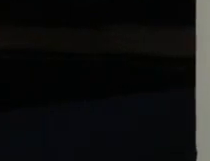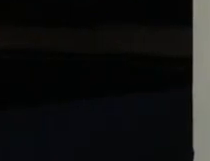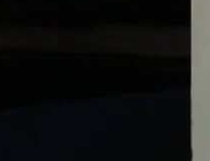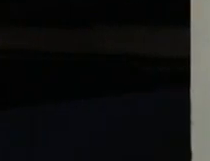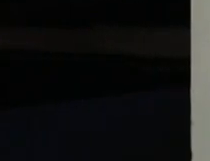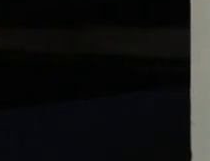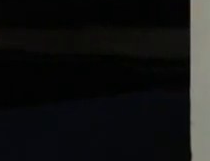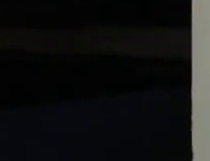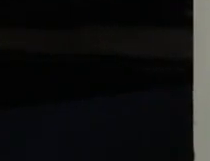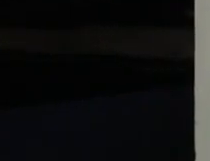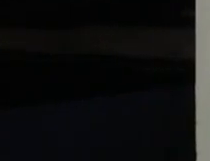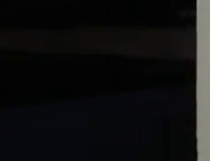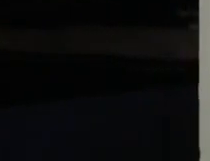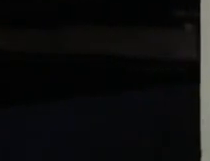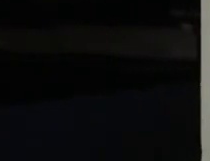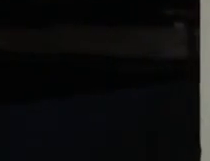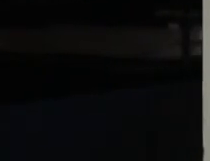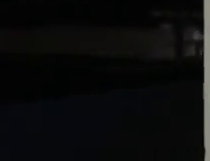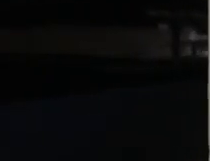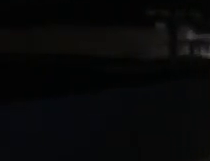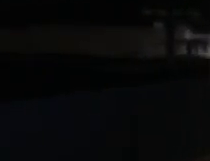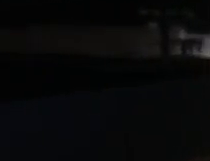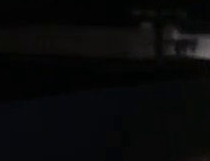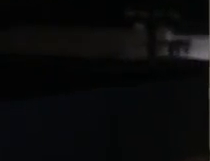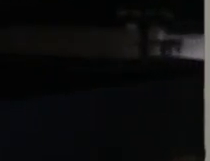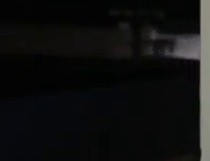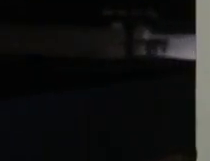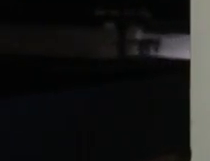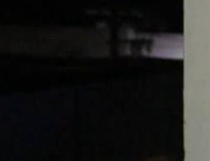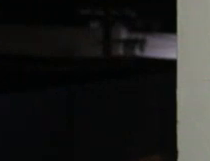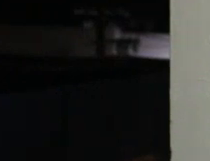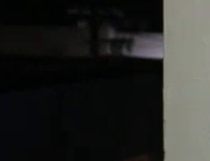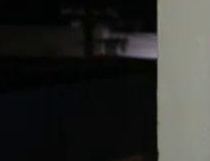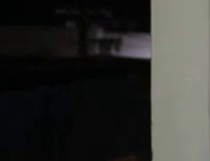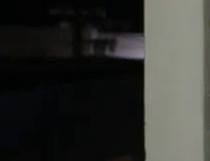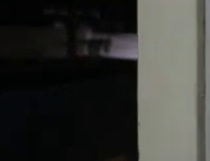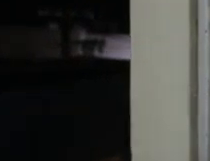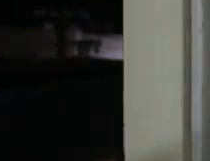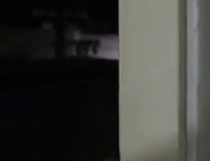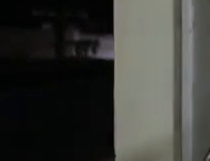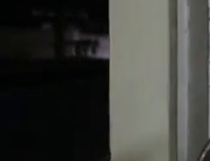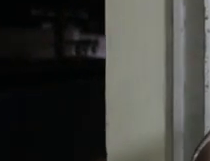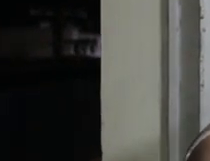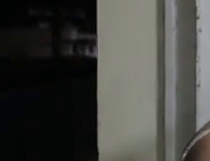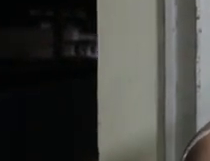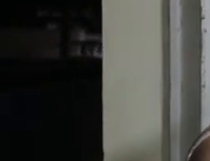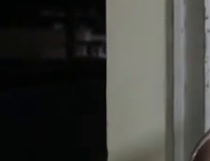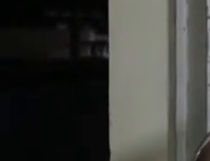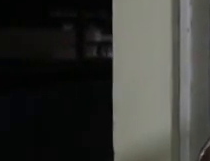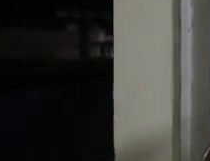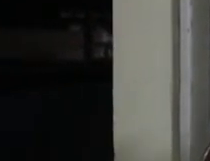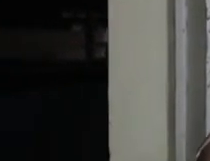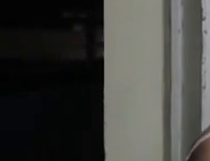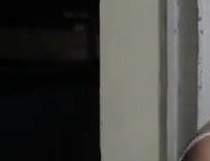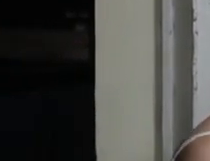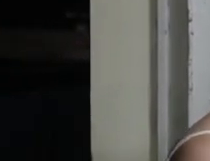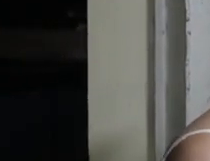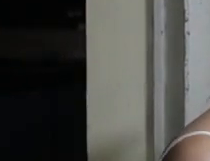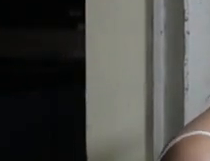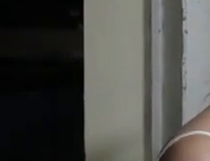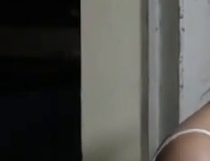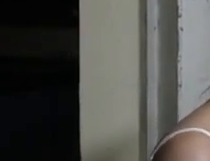do dono da... Como que é o nome dele? 15, Palacete? Do Palacete, aquele palacete que tem na 15, um palacete Armando. Lindo que tem na 15, do